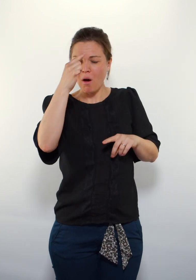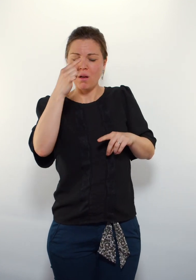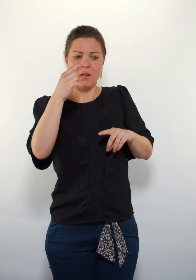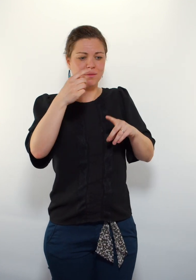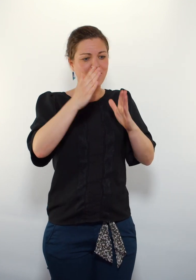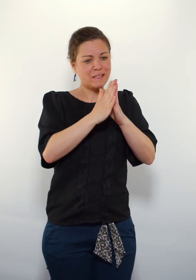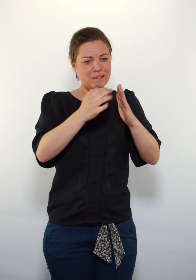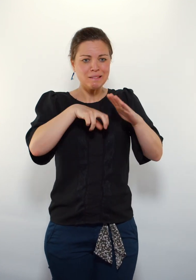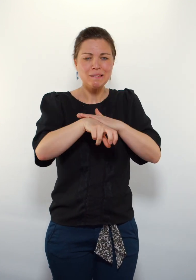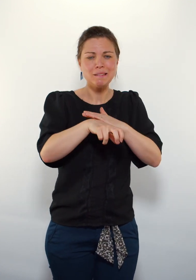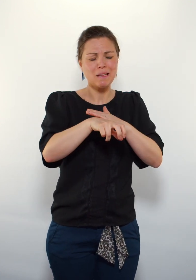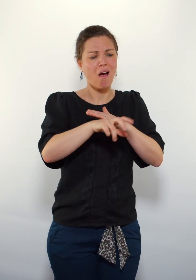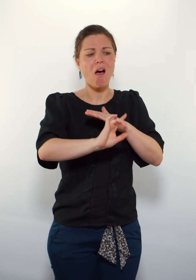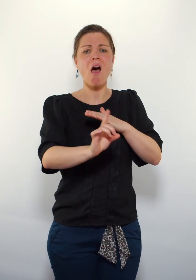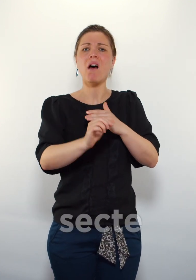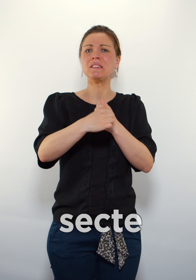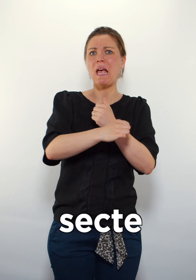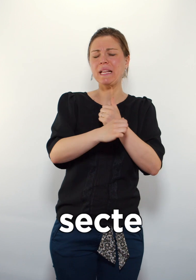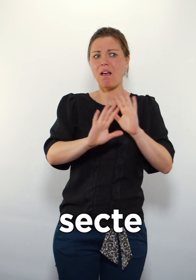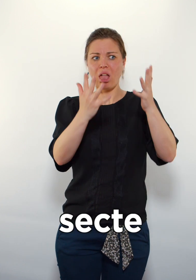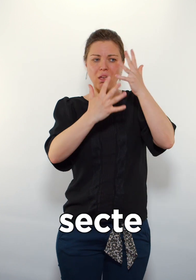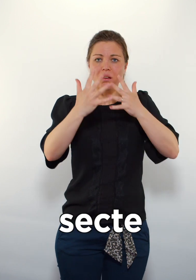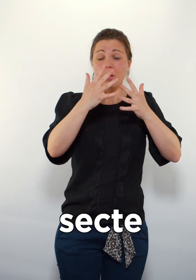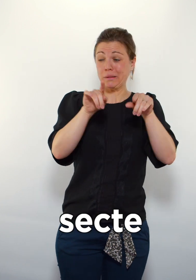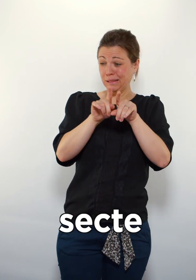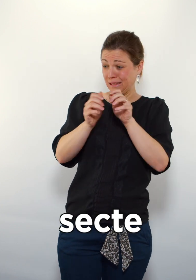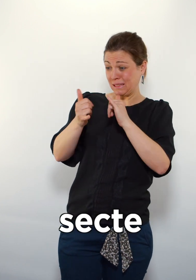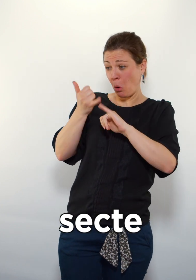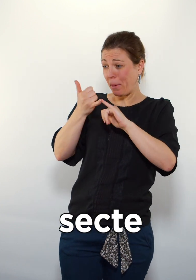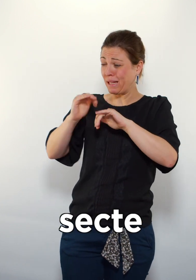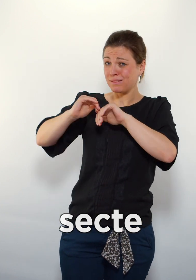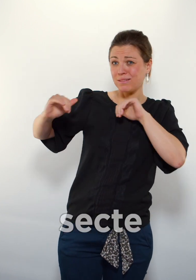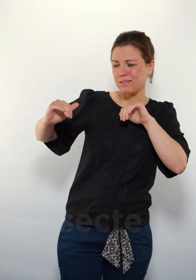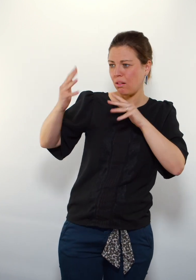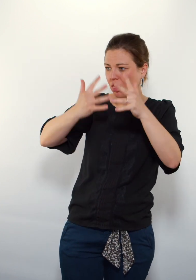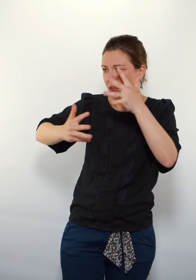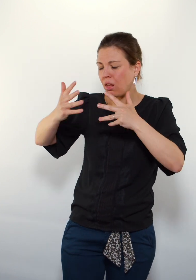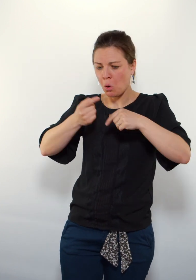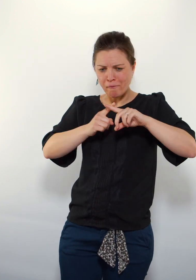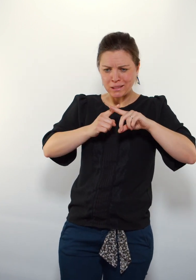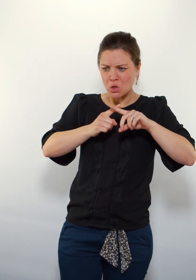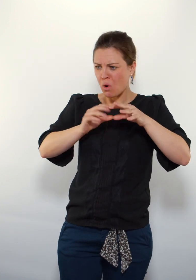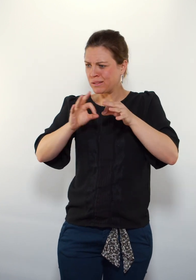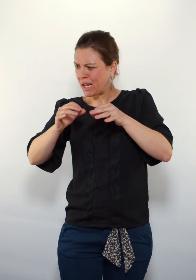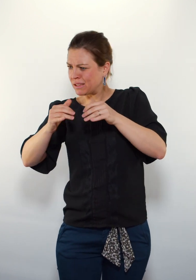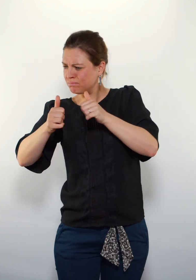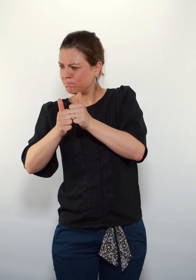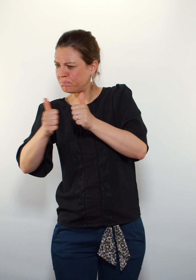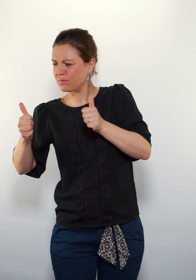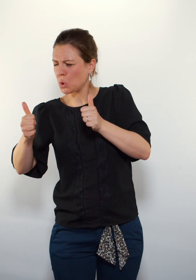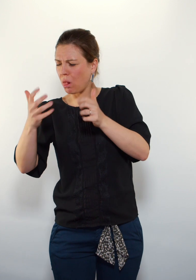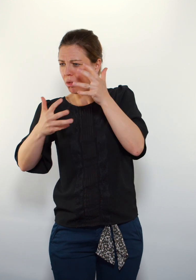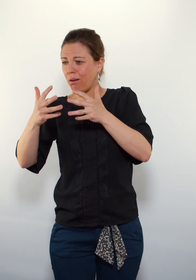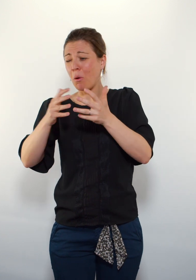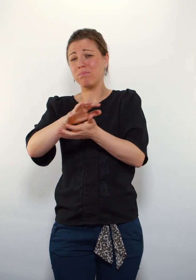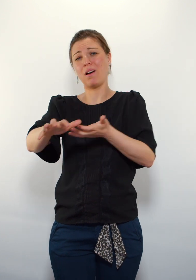secte. Alors en plus je me séparais de mon copain, ils ont un peu fait l'amalgame entre notre histoire et ma conversion. C'était un